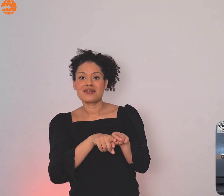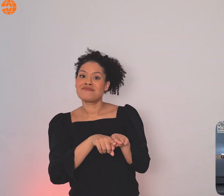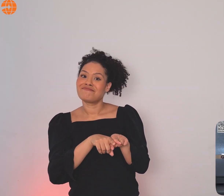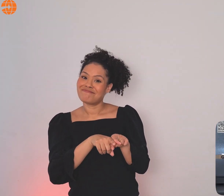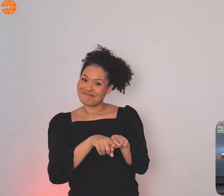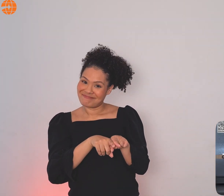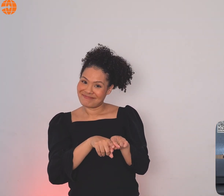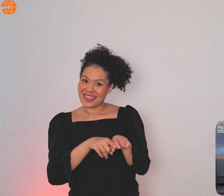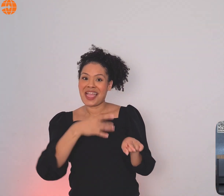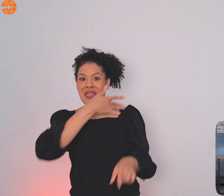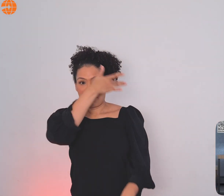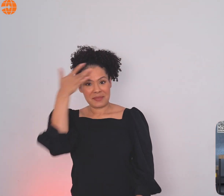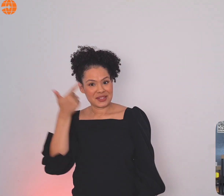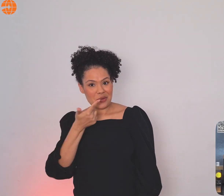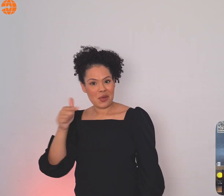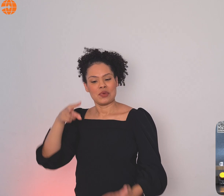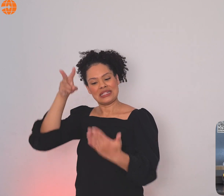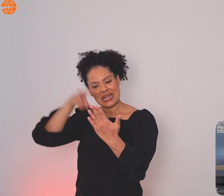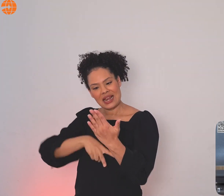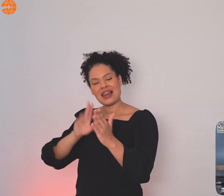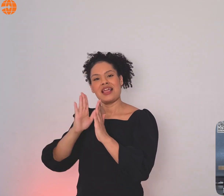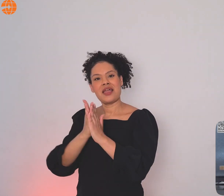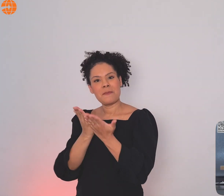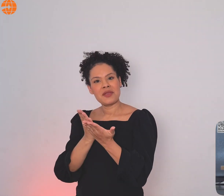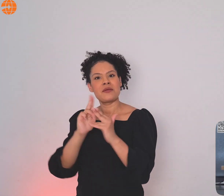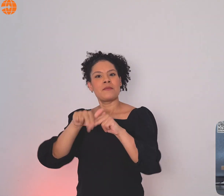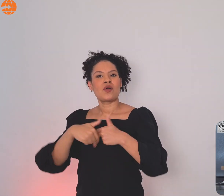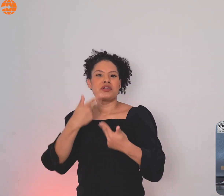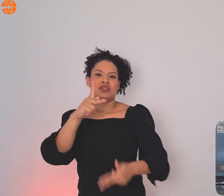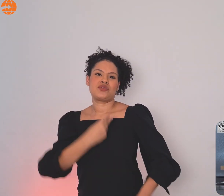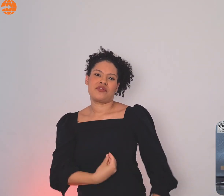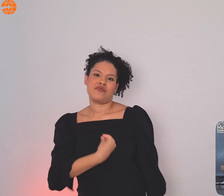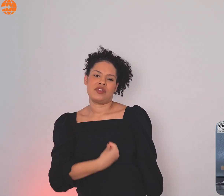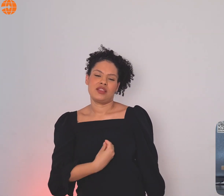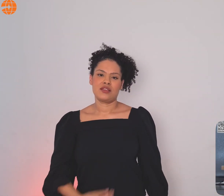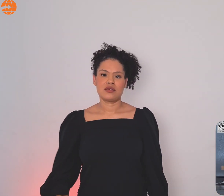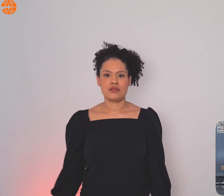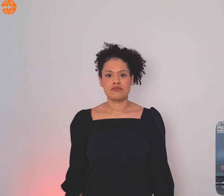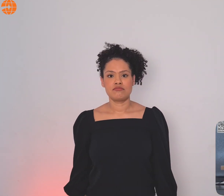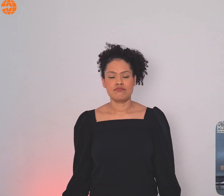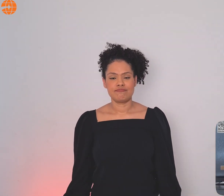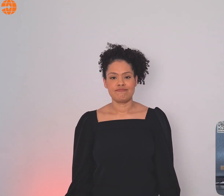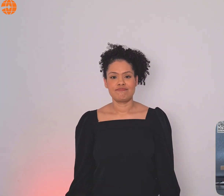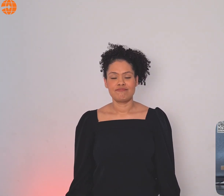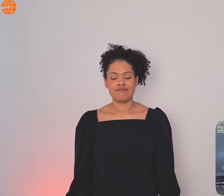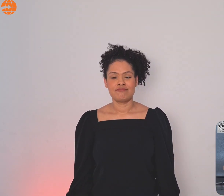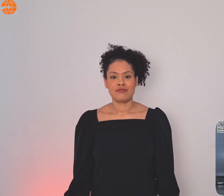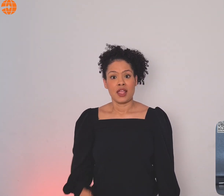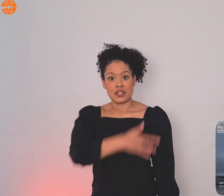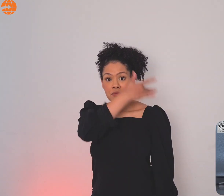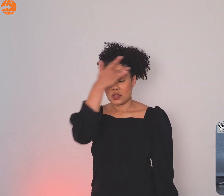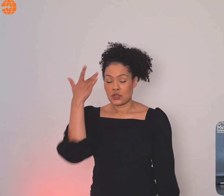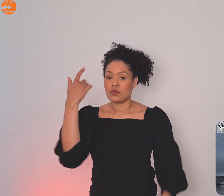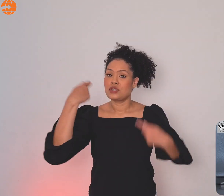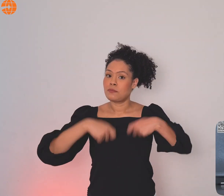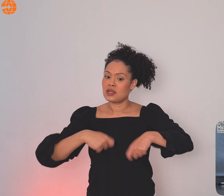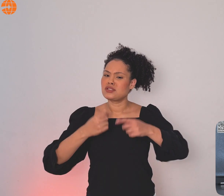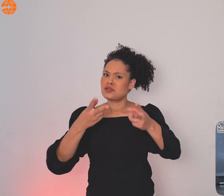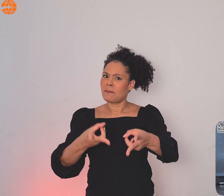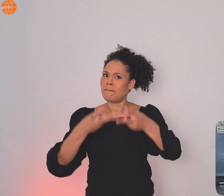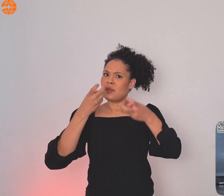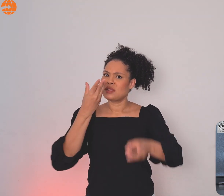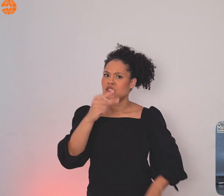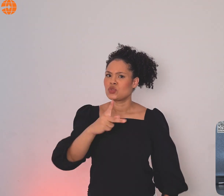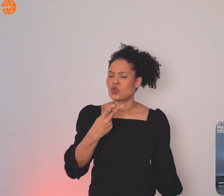Se as pessoas não verem na sua vida o poder de Deus, o Evangelho não vale a pena. O Evangelho não